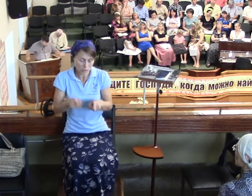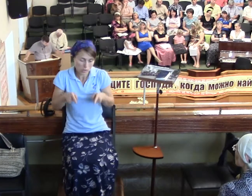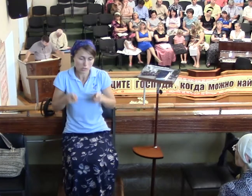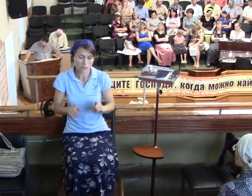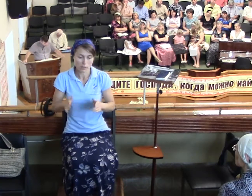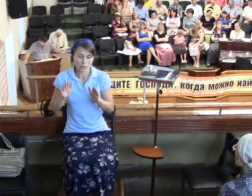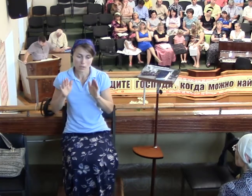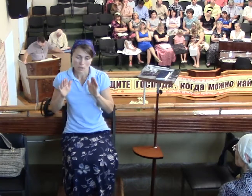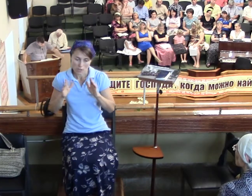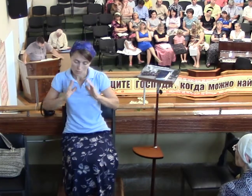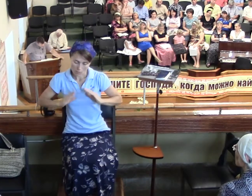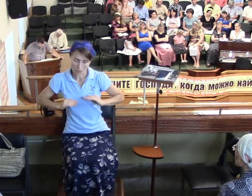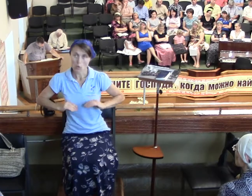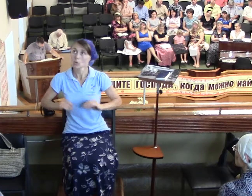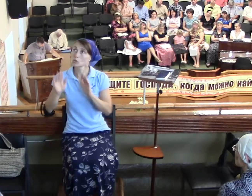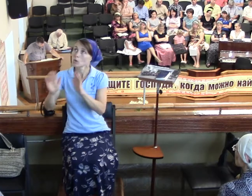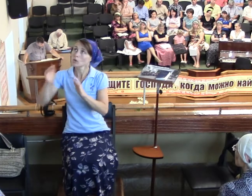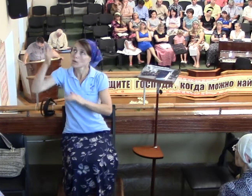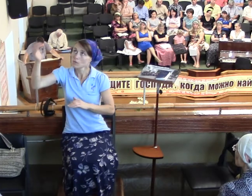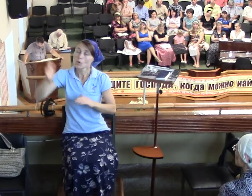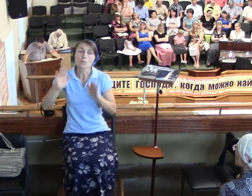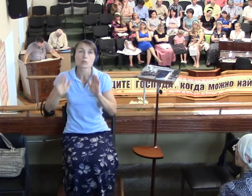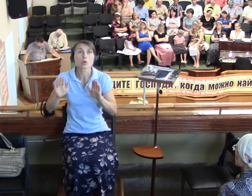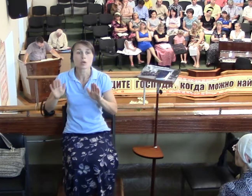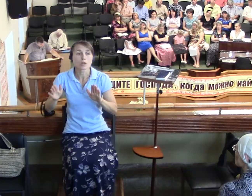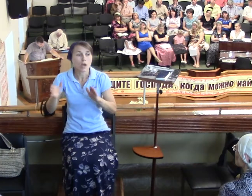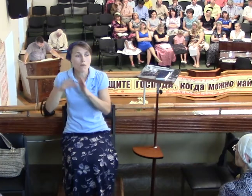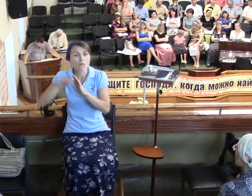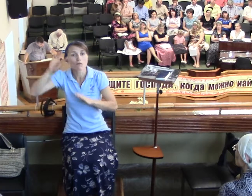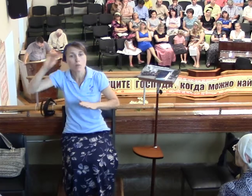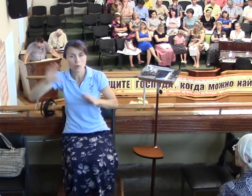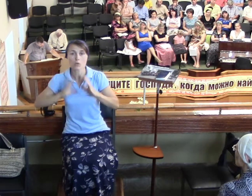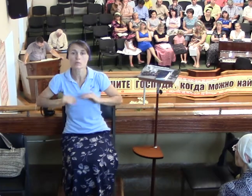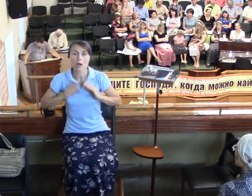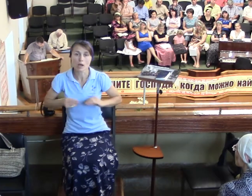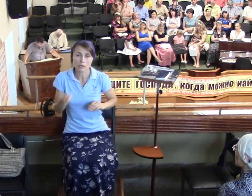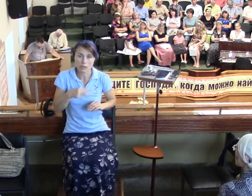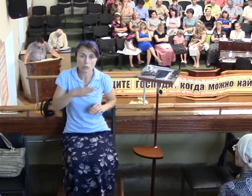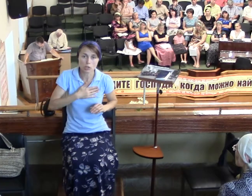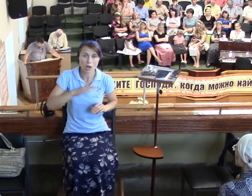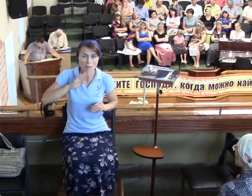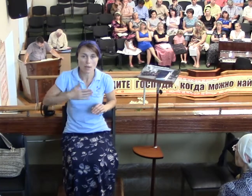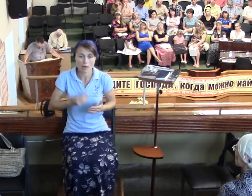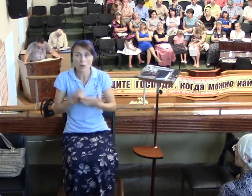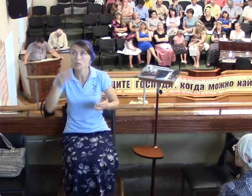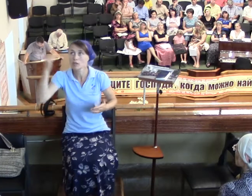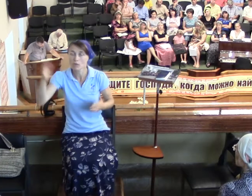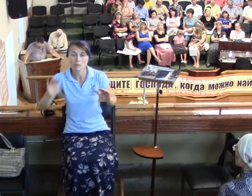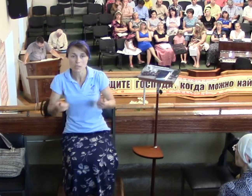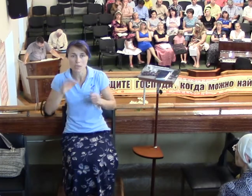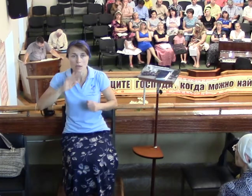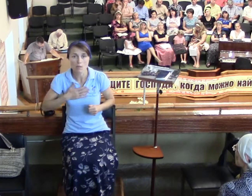только в Нем. Только в Боге успокаивается душа моя. От Него спасение мое, только Он твердыня моя, спасение